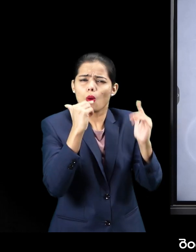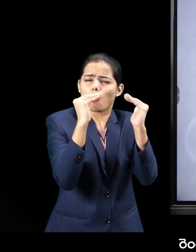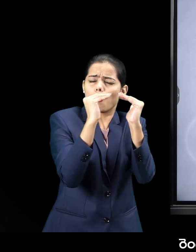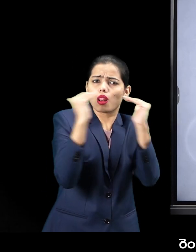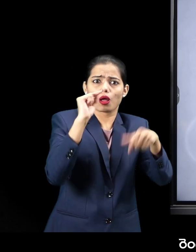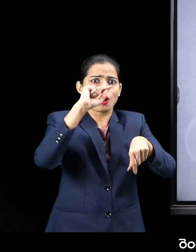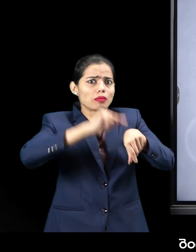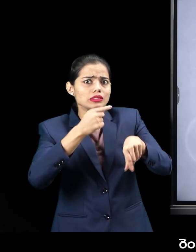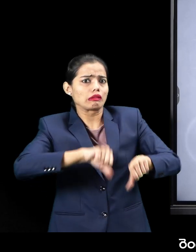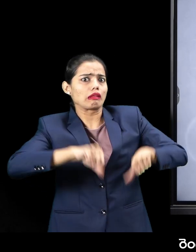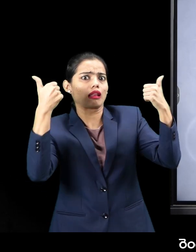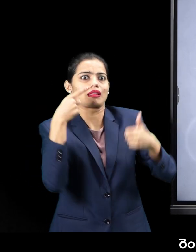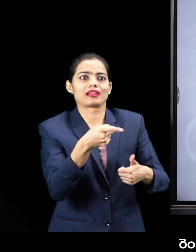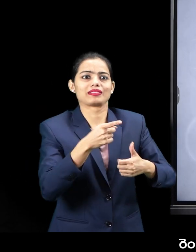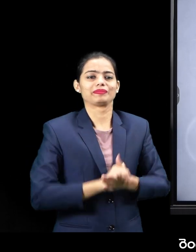సమానంగా ఉన్నాయి.